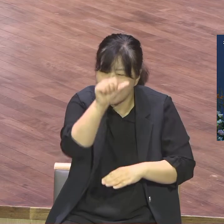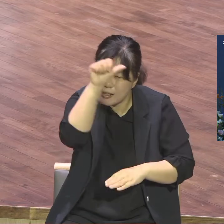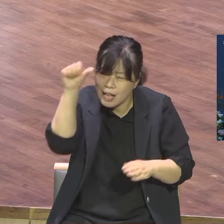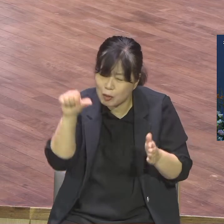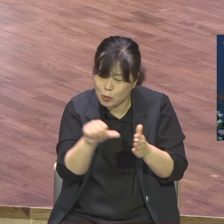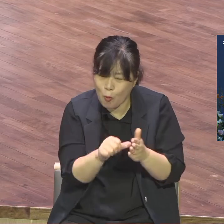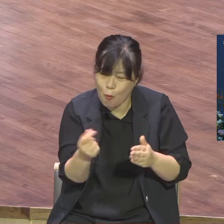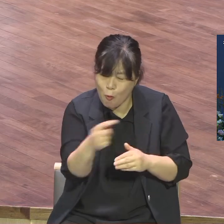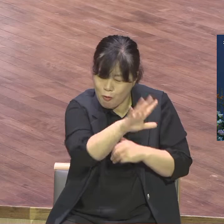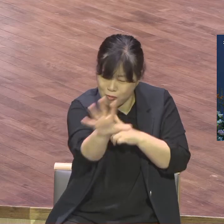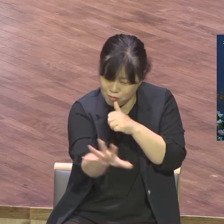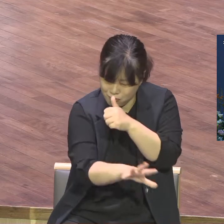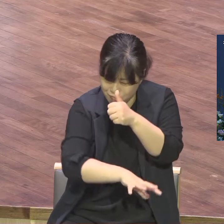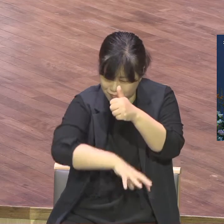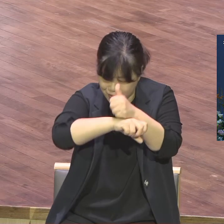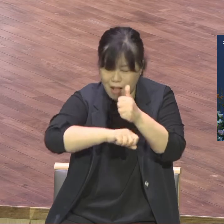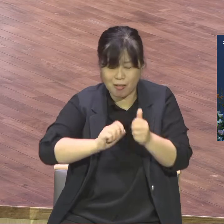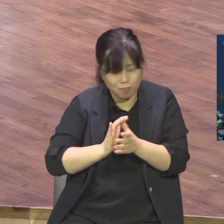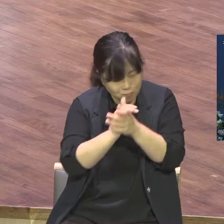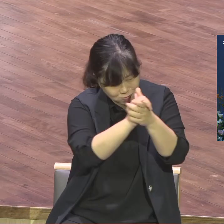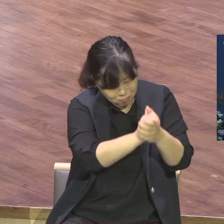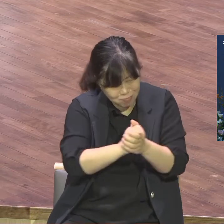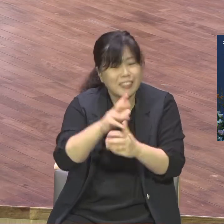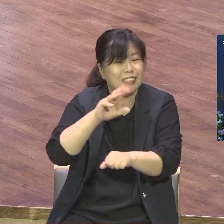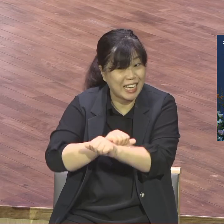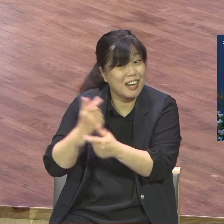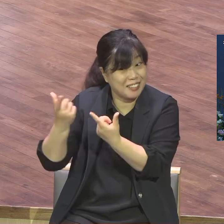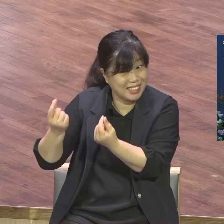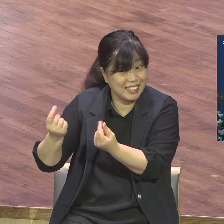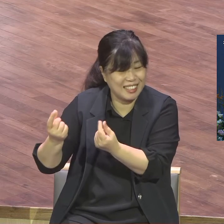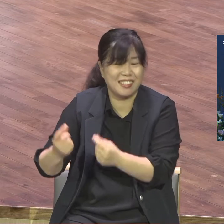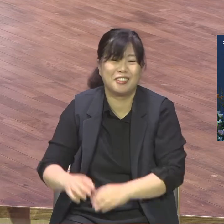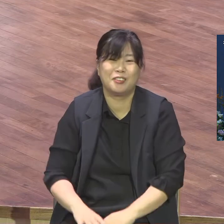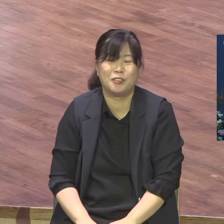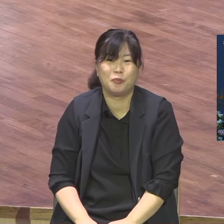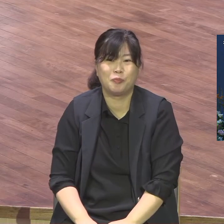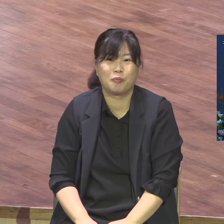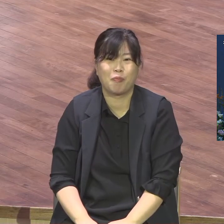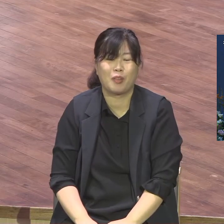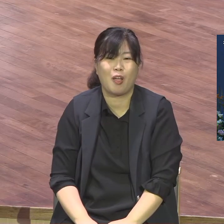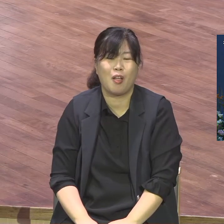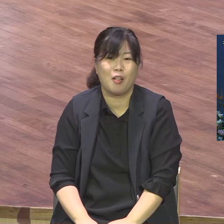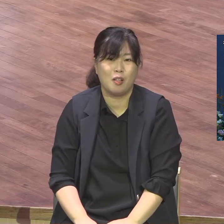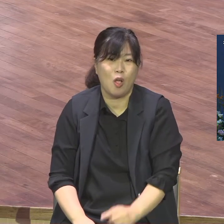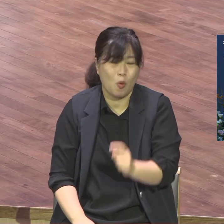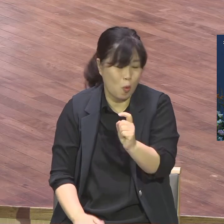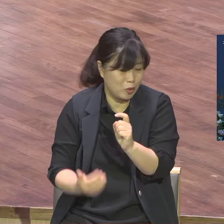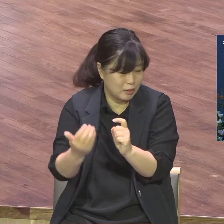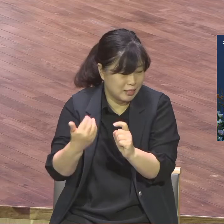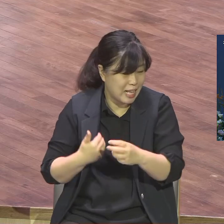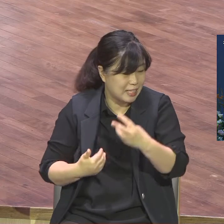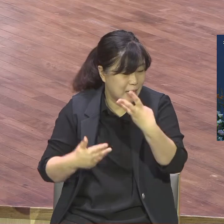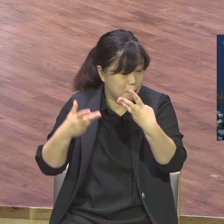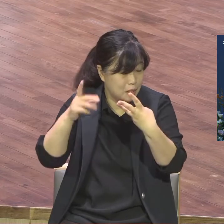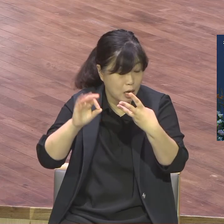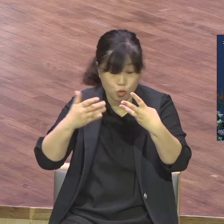이런 동역의 전제 조건이 있습니다. 그것이 바로 고린도전서 3장 9절 말씀처럼